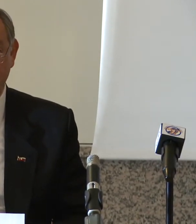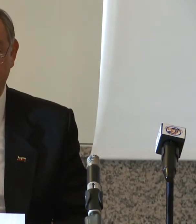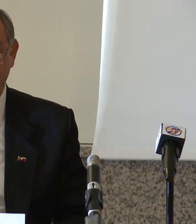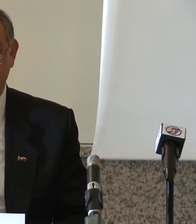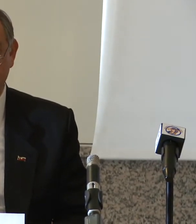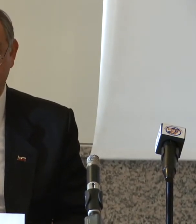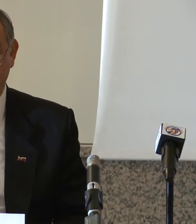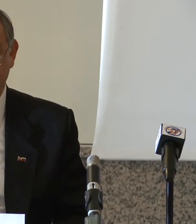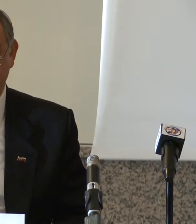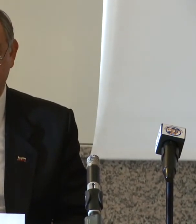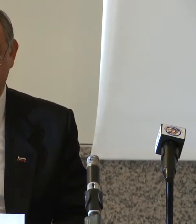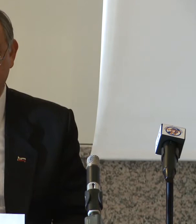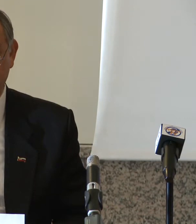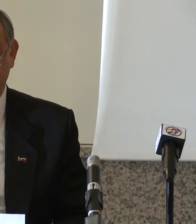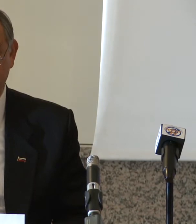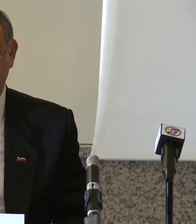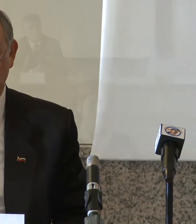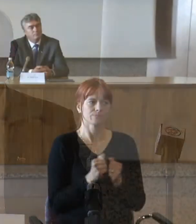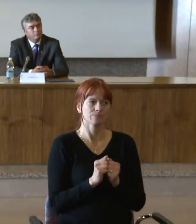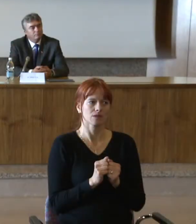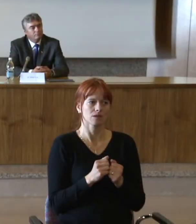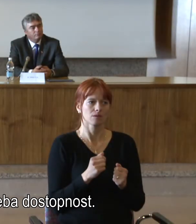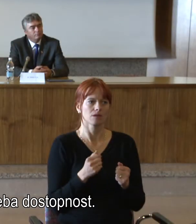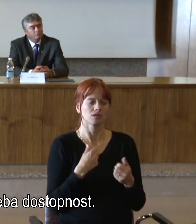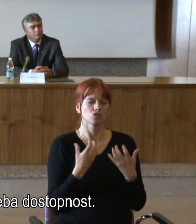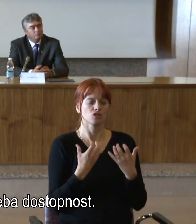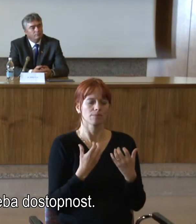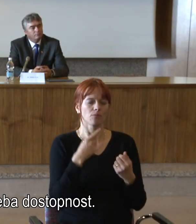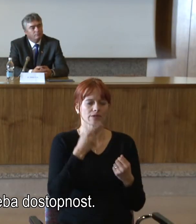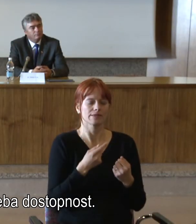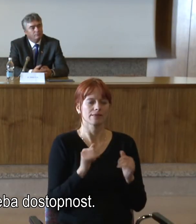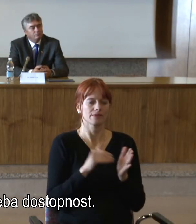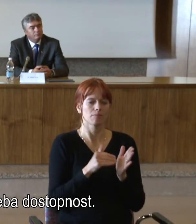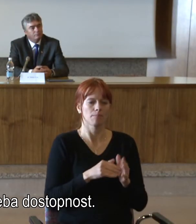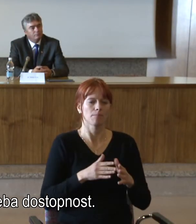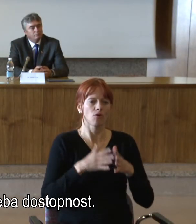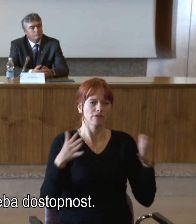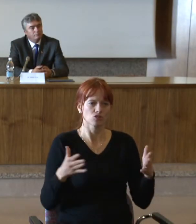da ne bomo imeli v vsi enake pogoje. Povečati je treba